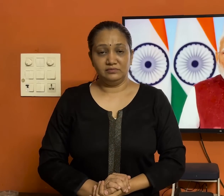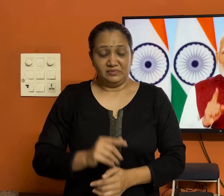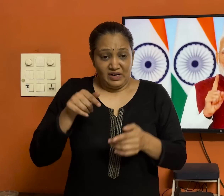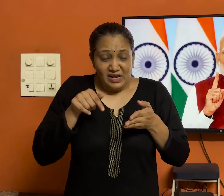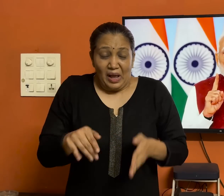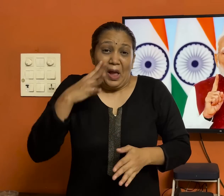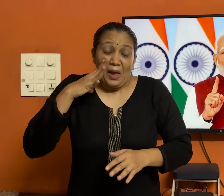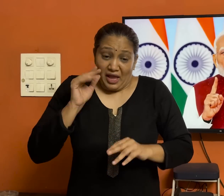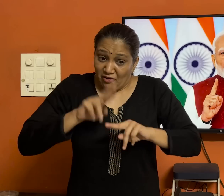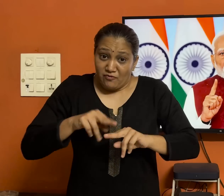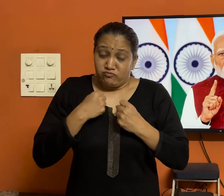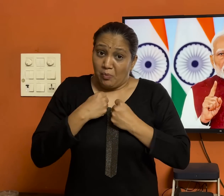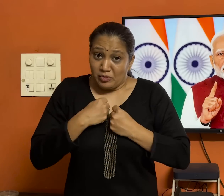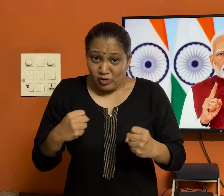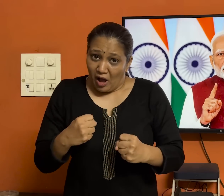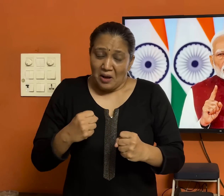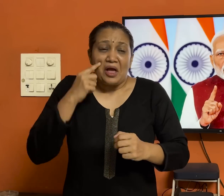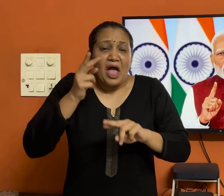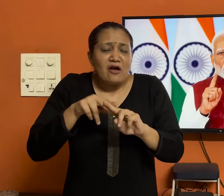और आवश्यकता पड़ने पर